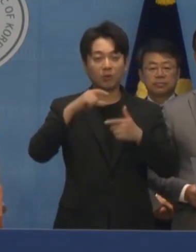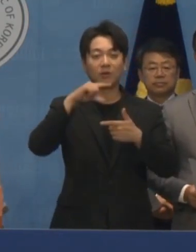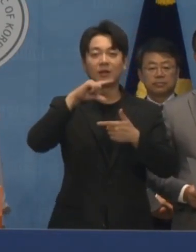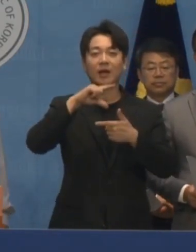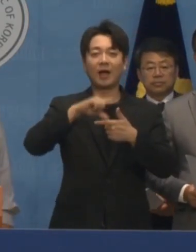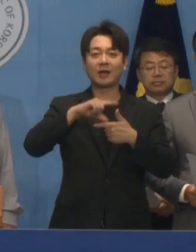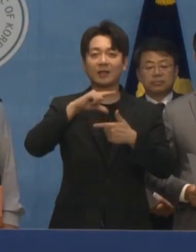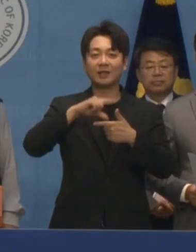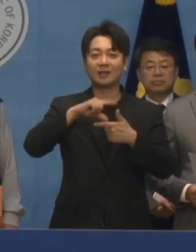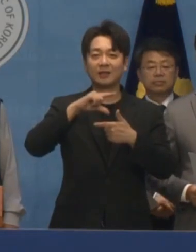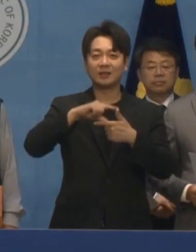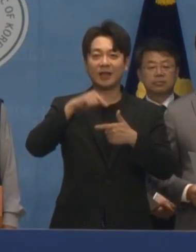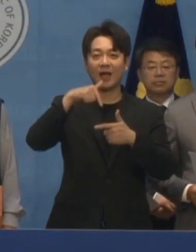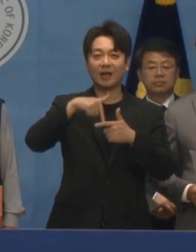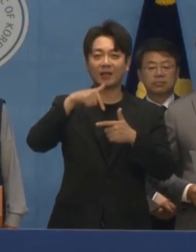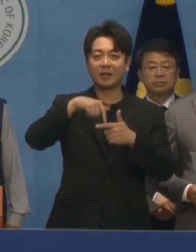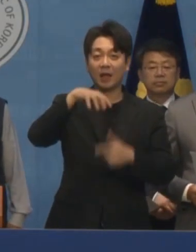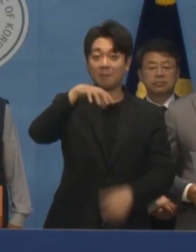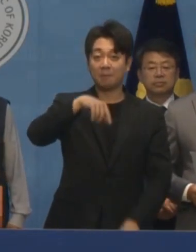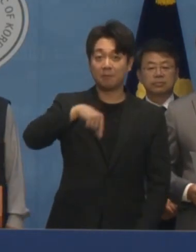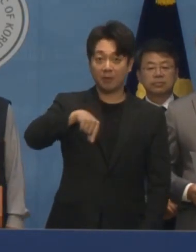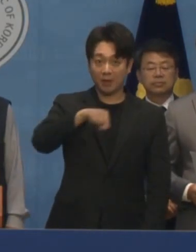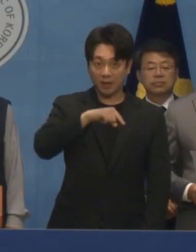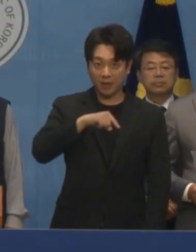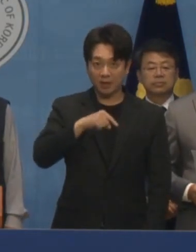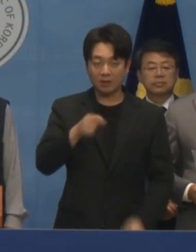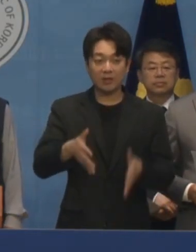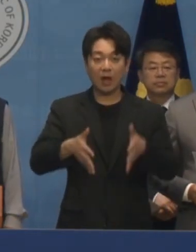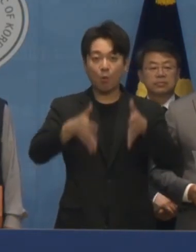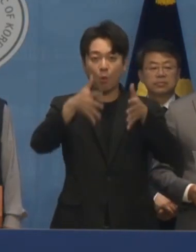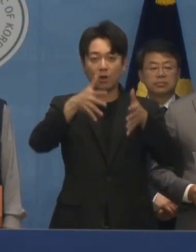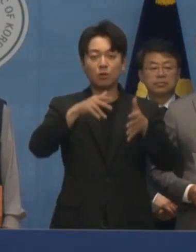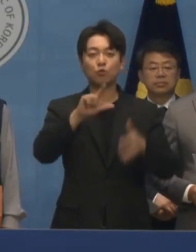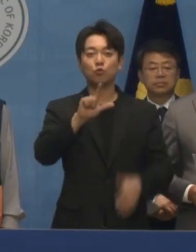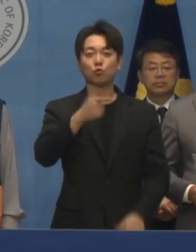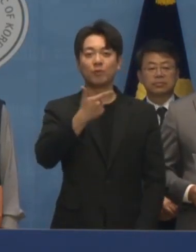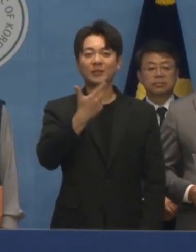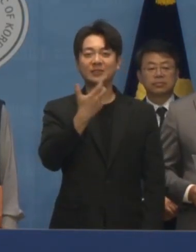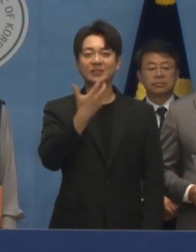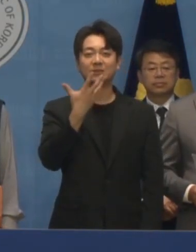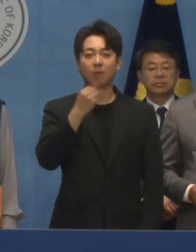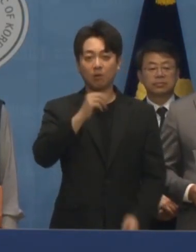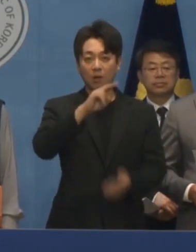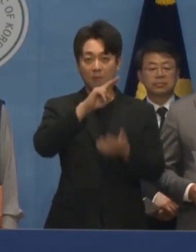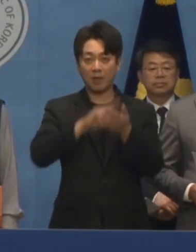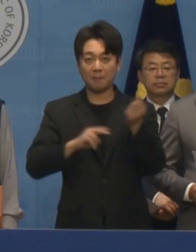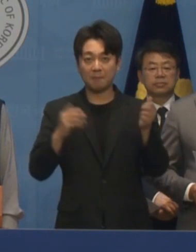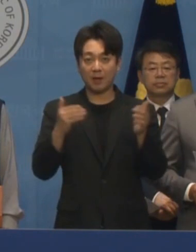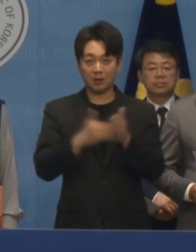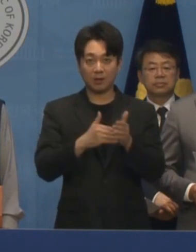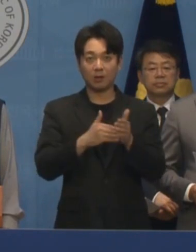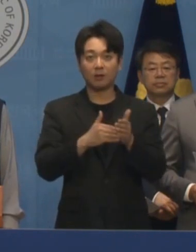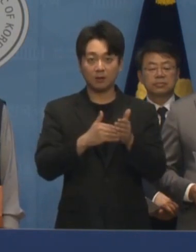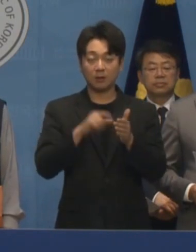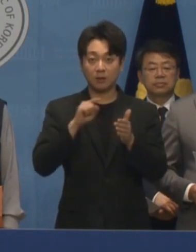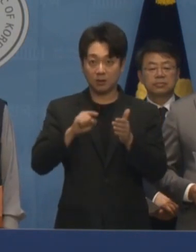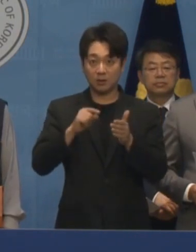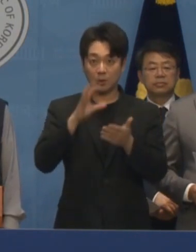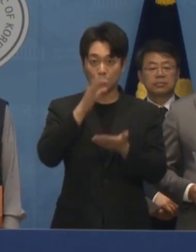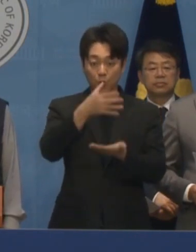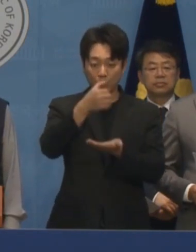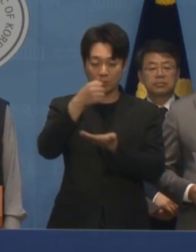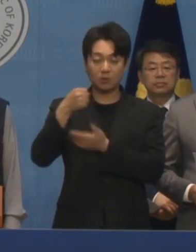대유타워 건물을 670억에 매각했습니다. 이 건물 매매 대금은 대유그룹